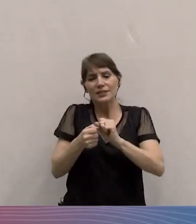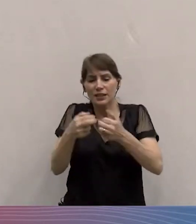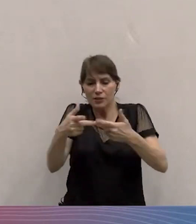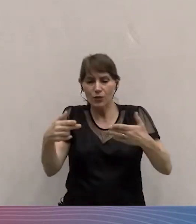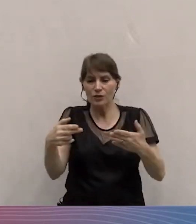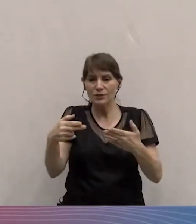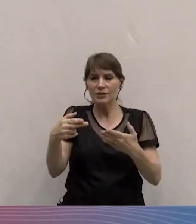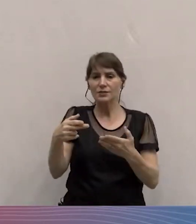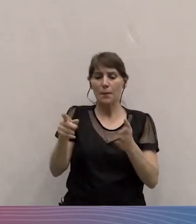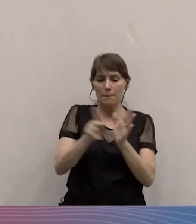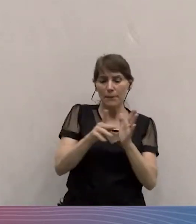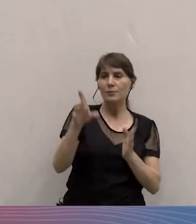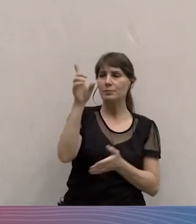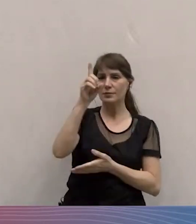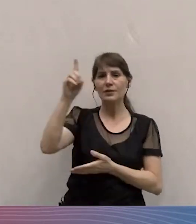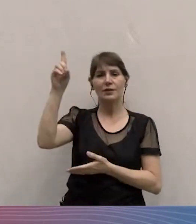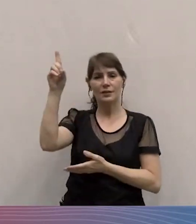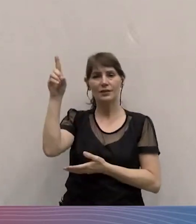em tudo que fazemos.